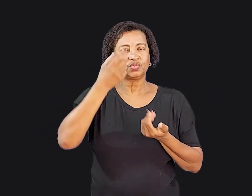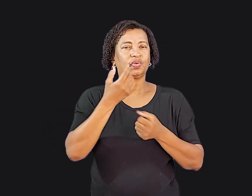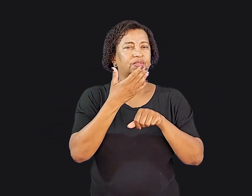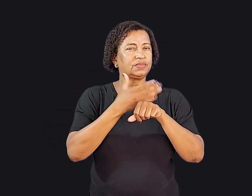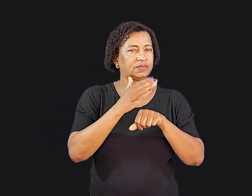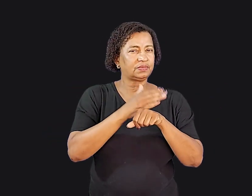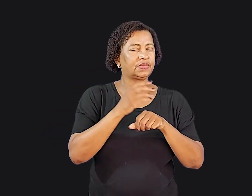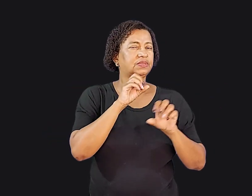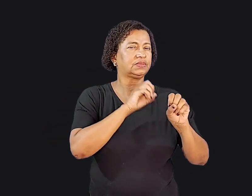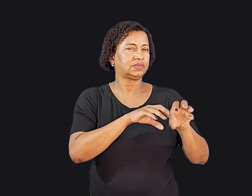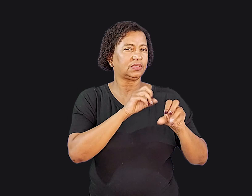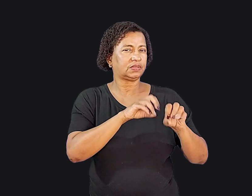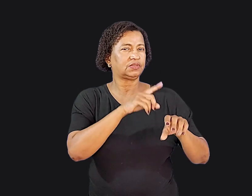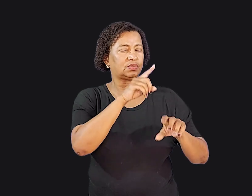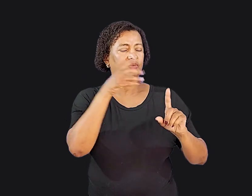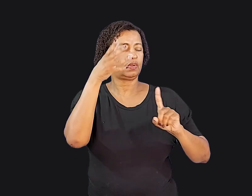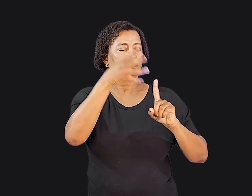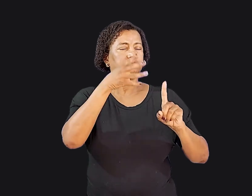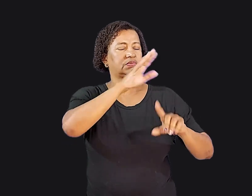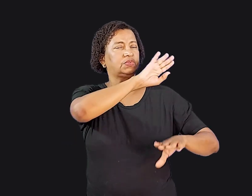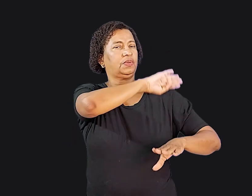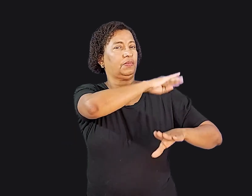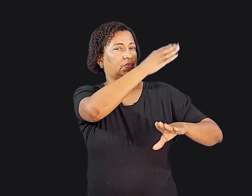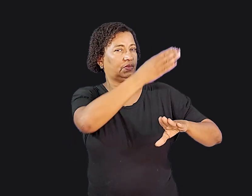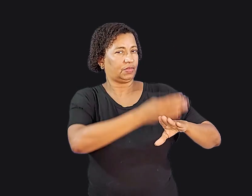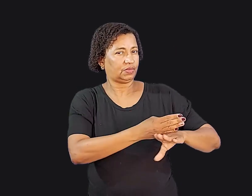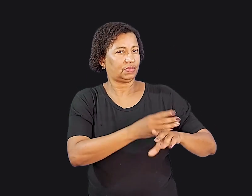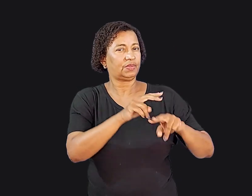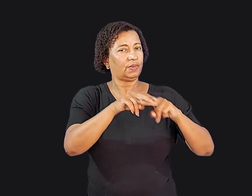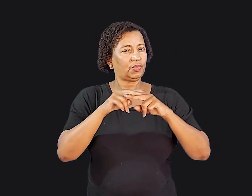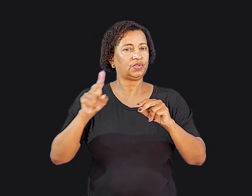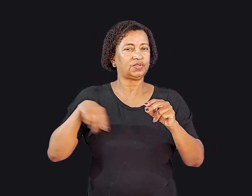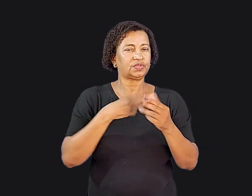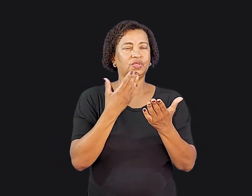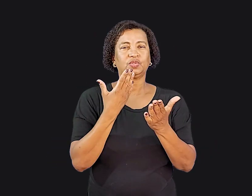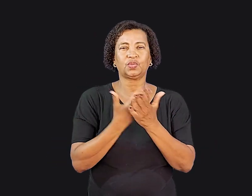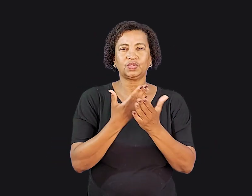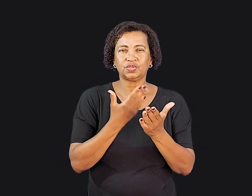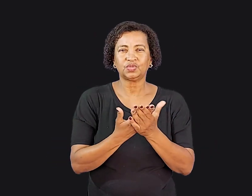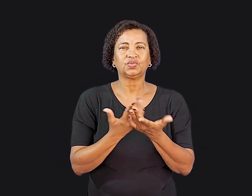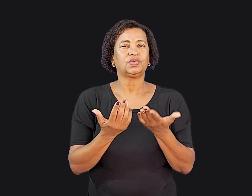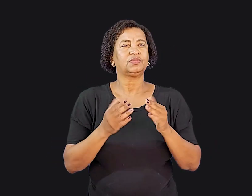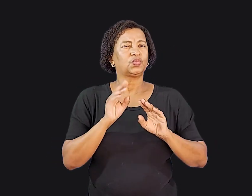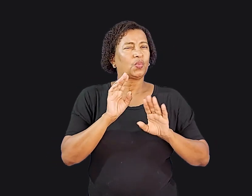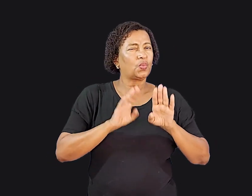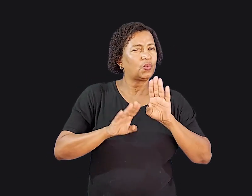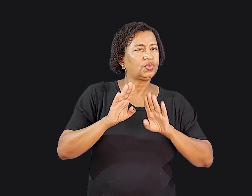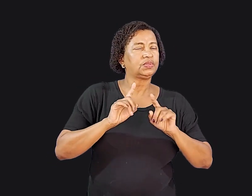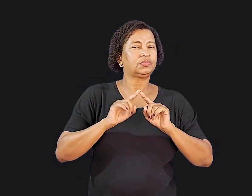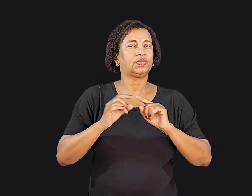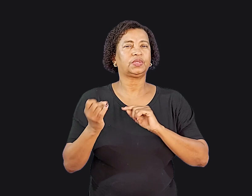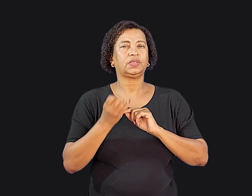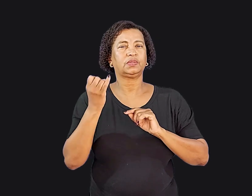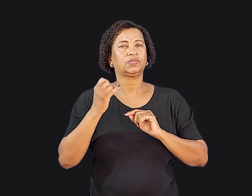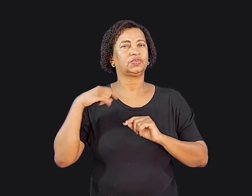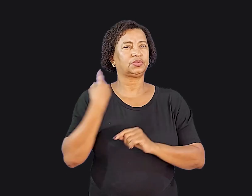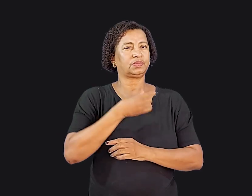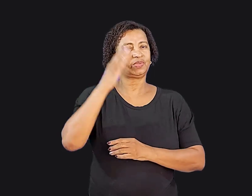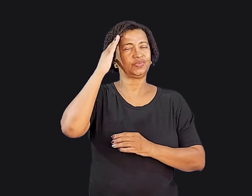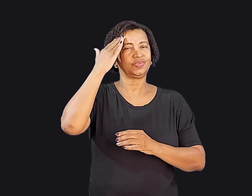do que ele ensinou no Sermão da Montanha. Foi por isso que estudamos esse sermão com tanto cuidado. Ele é fundamental para entendermos todos